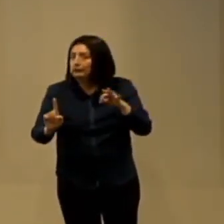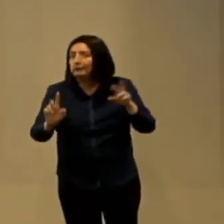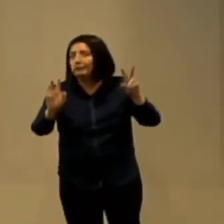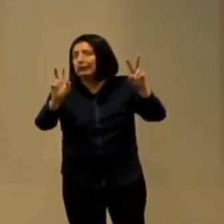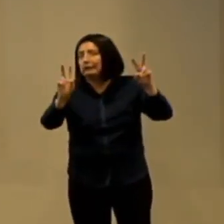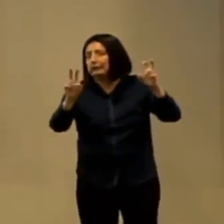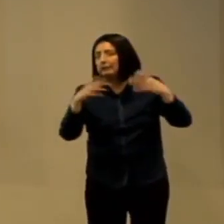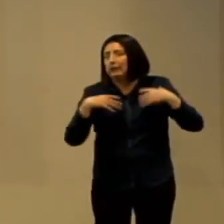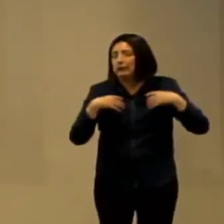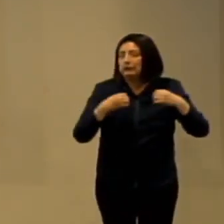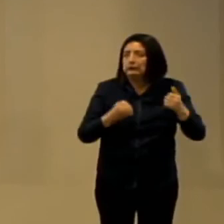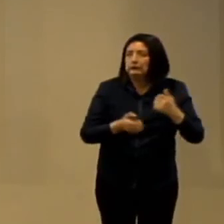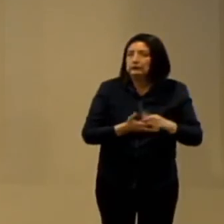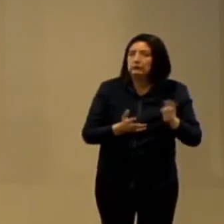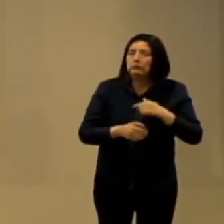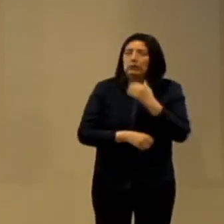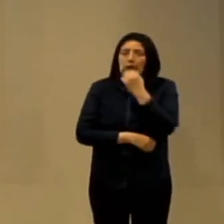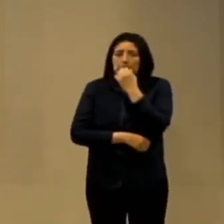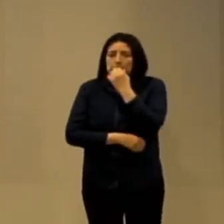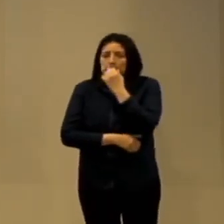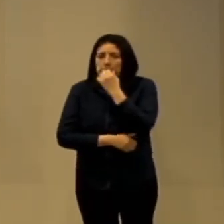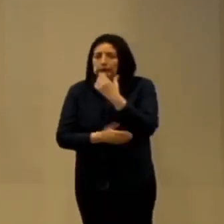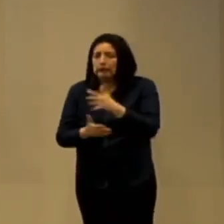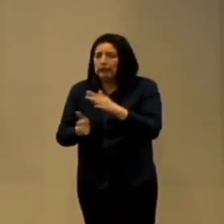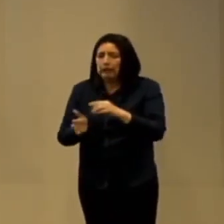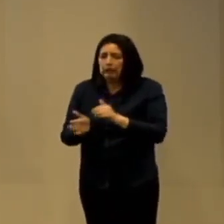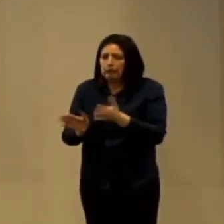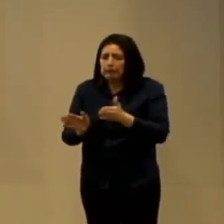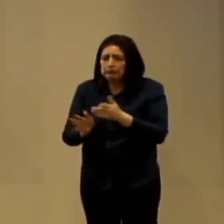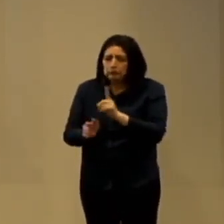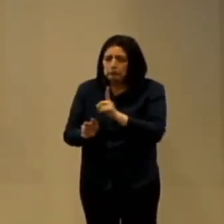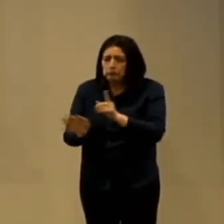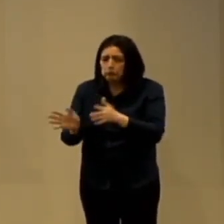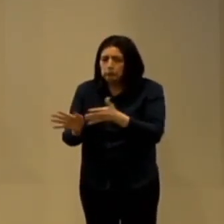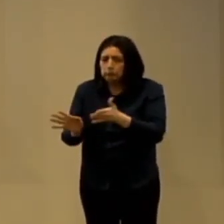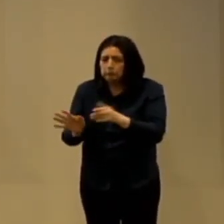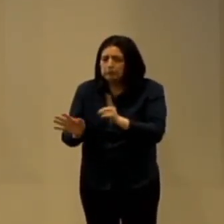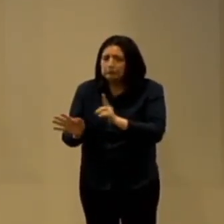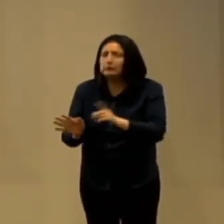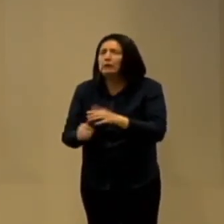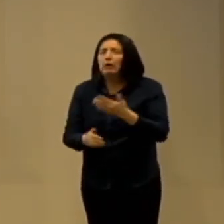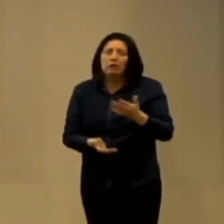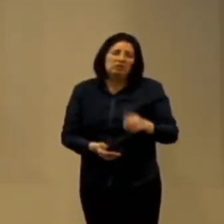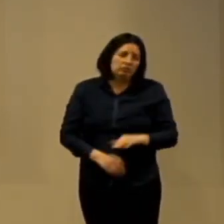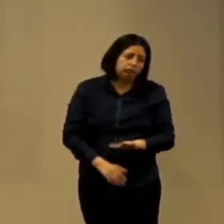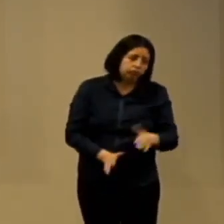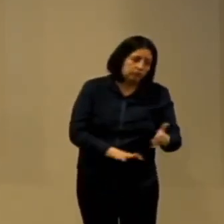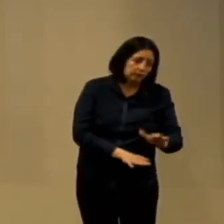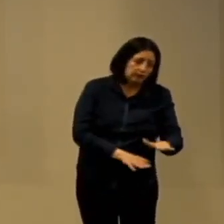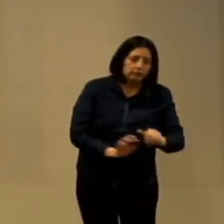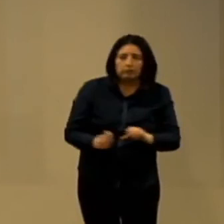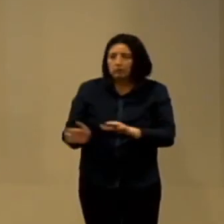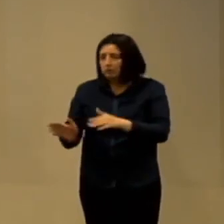salud detrás de la muerte. Que no se mueran. Mortalidad infantil, mortalidad materna,